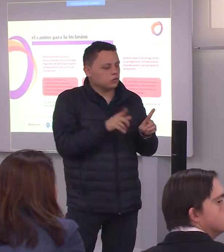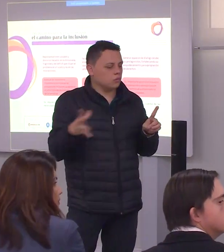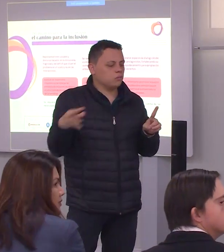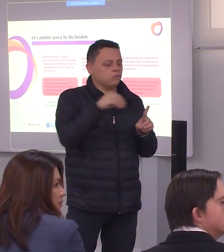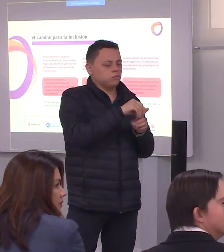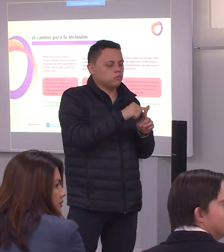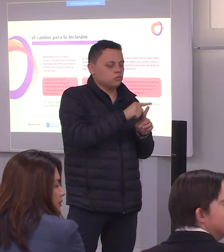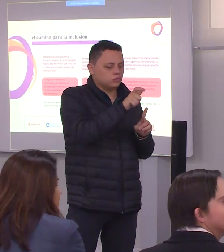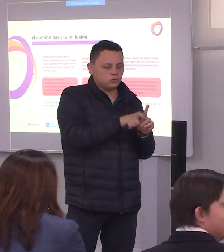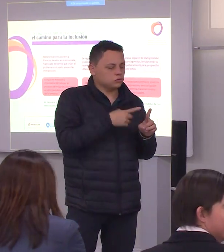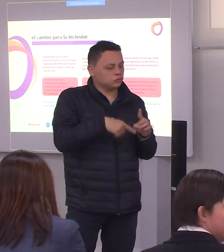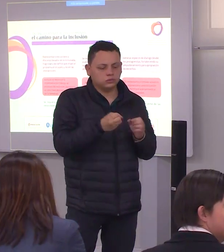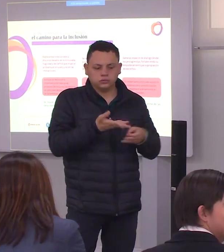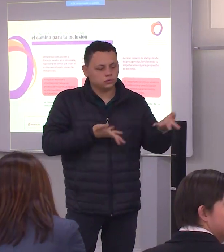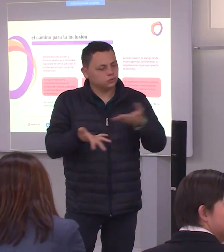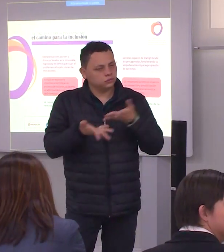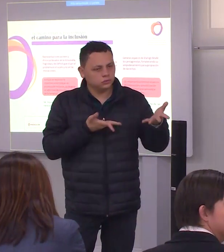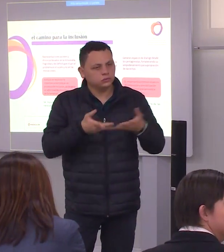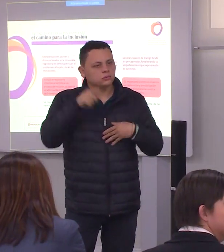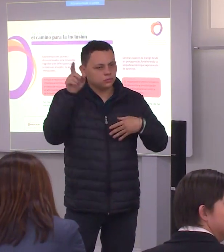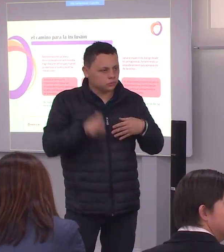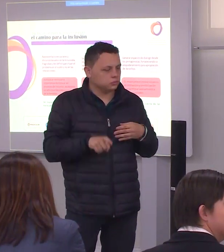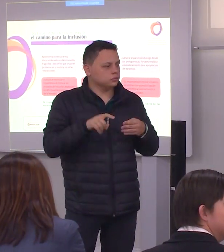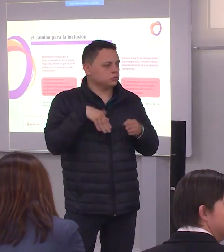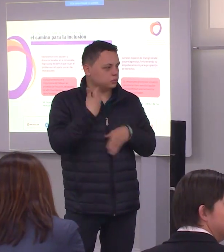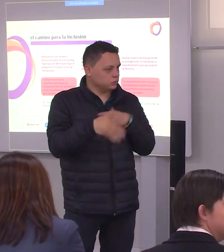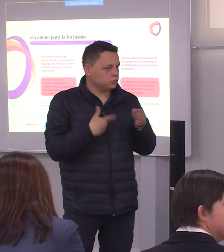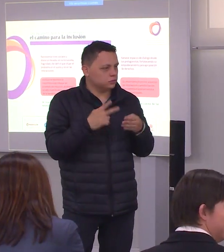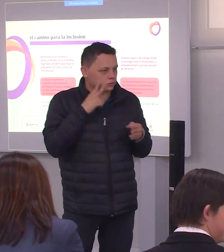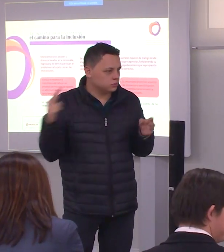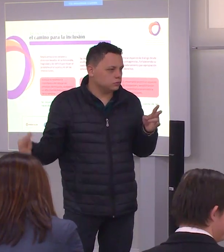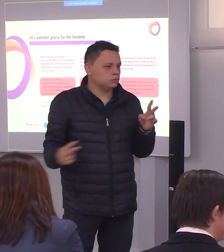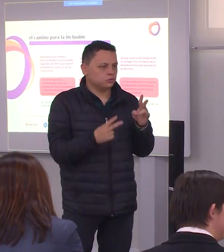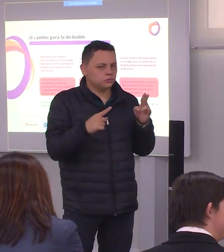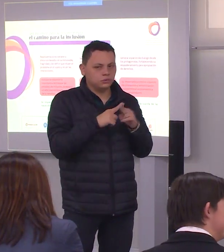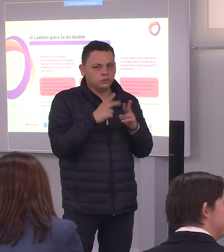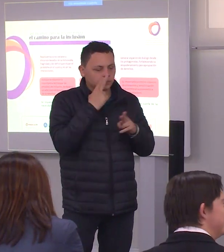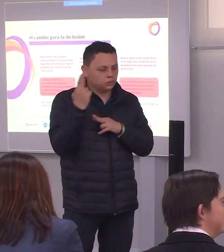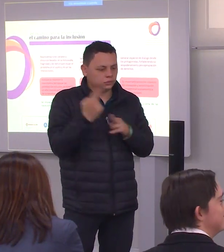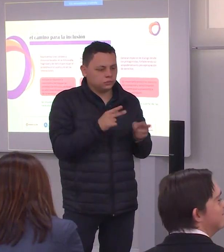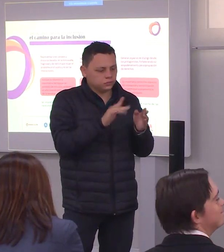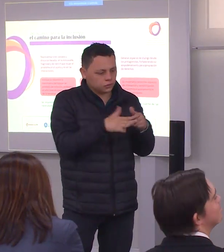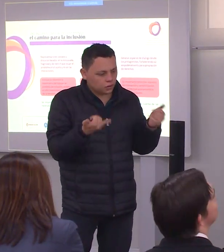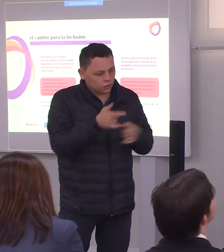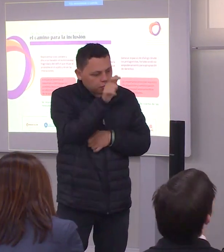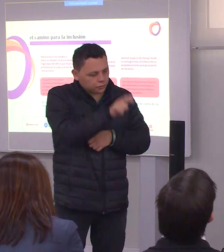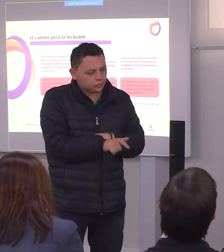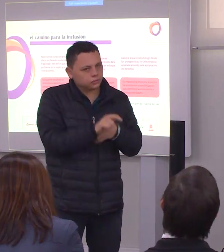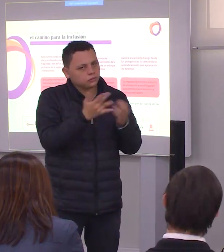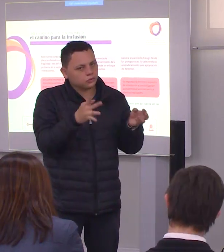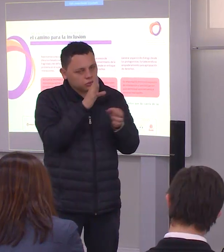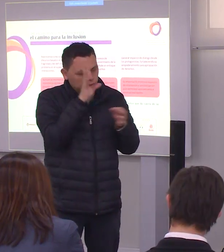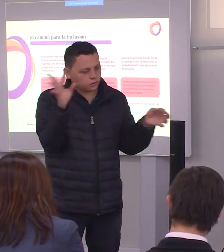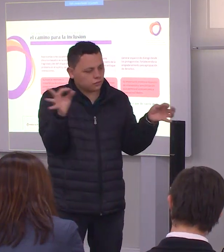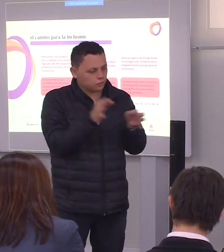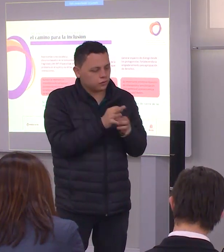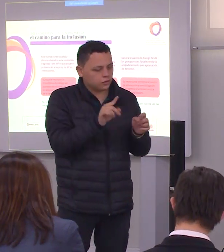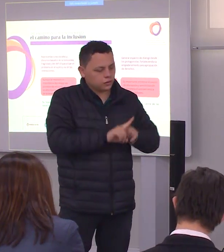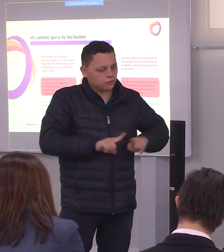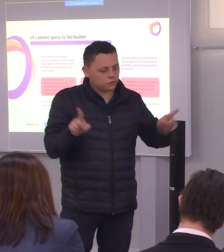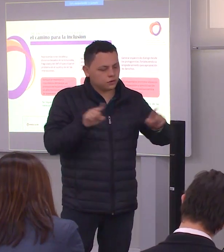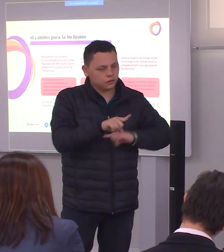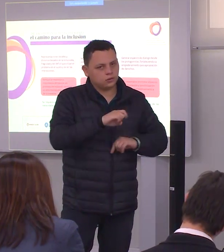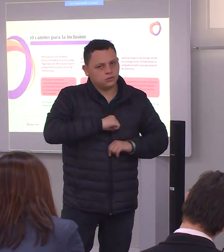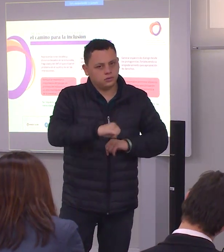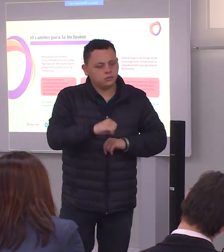en las interacciones se requiere se de procesos de visibilización y reconocimiento de la realidad del otro desde un enfoque diferencial y de